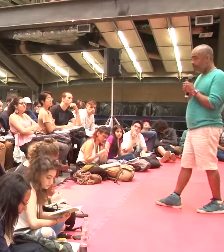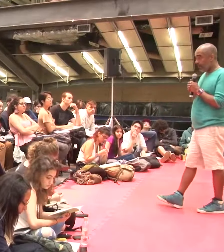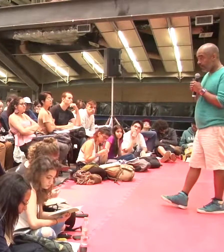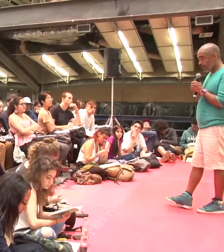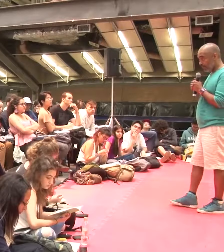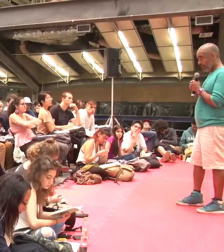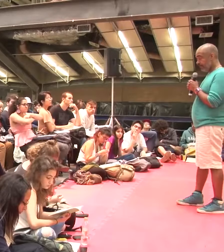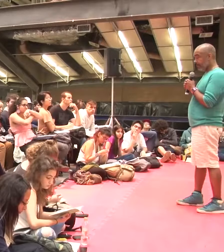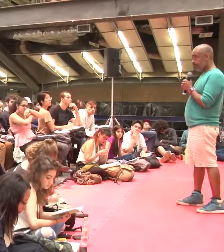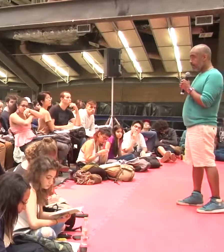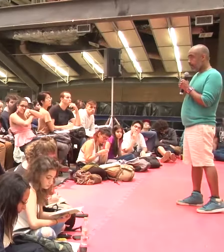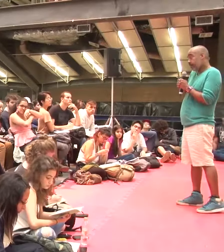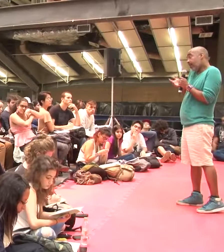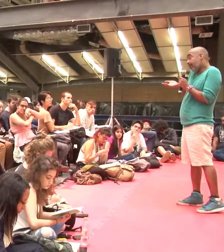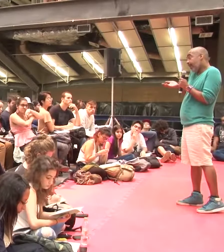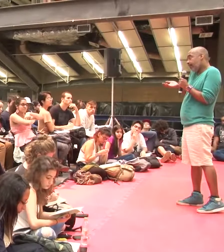bairro